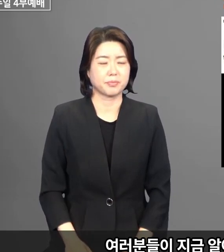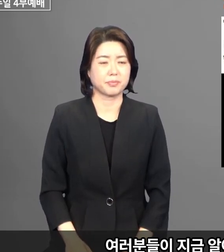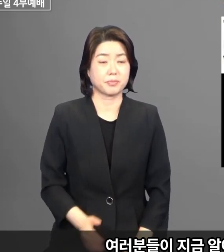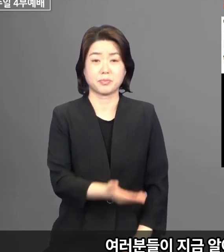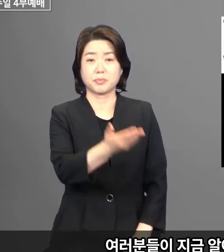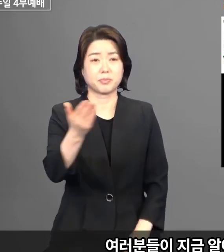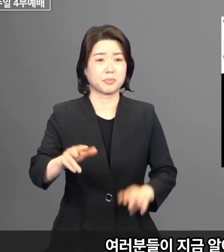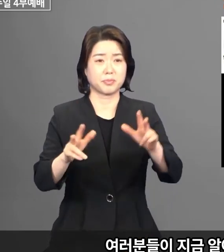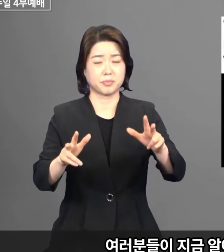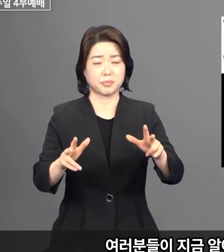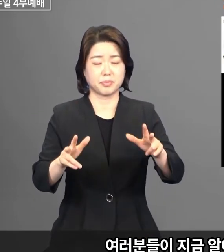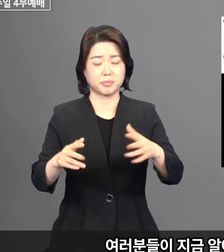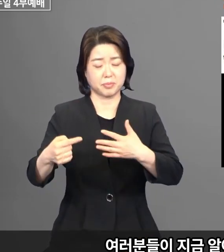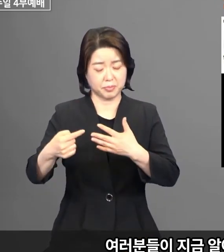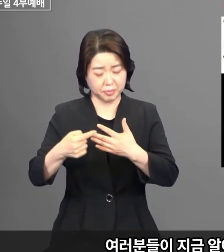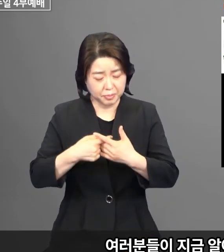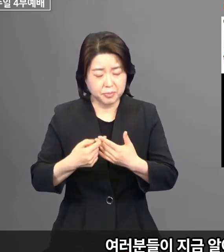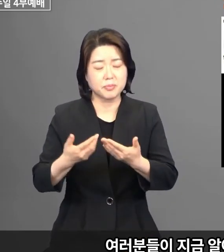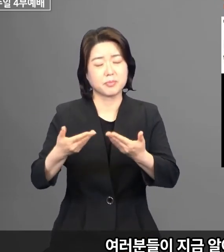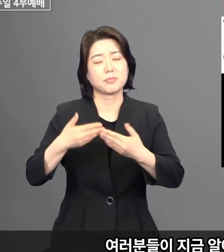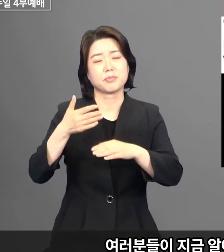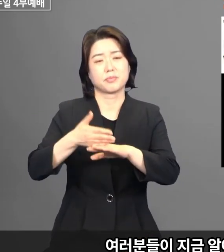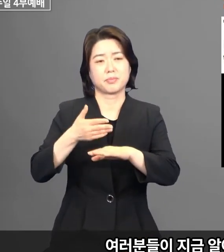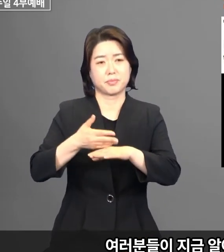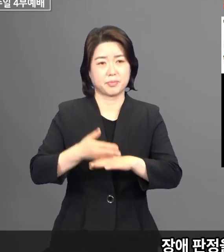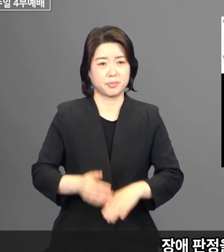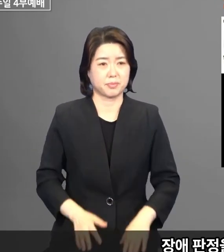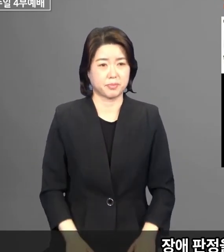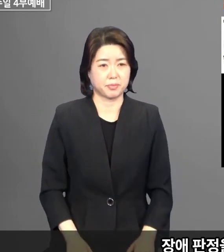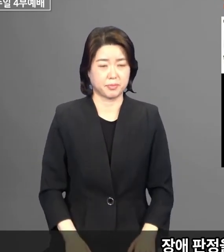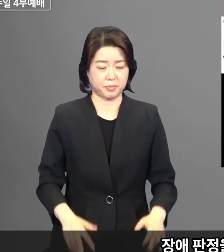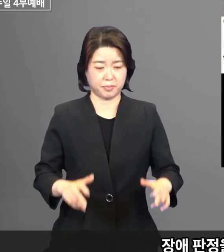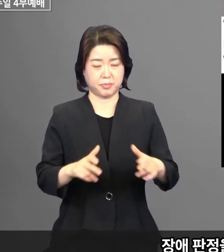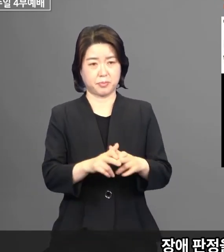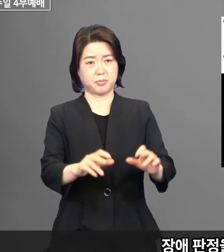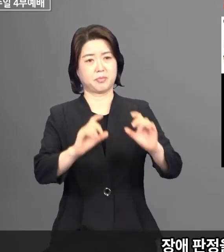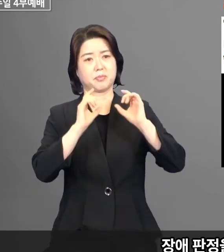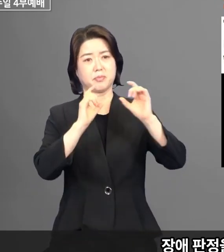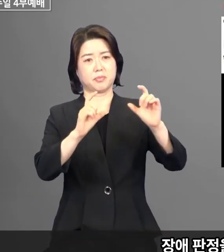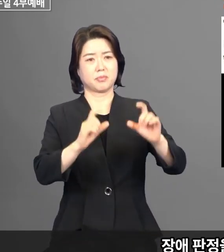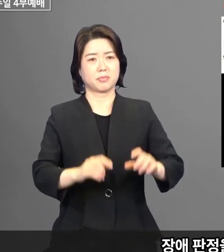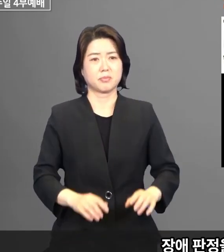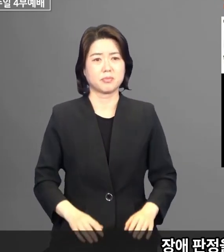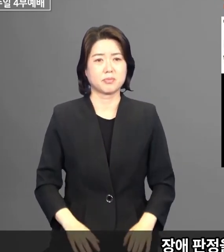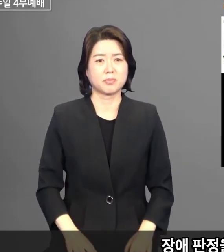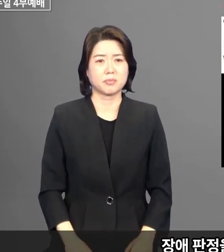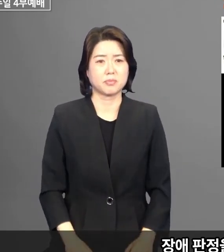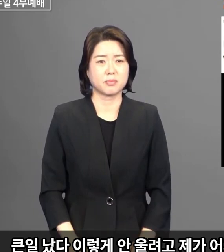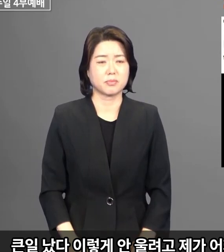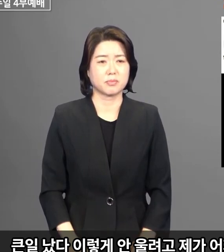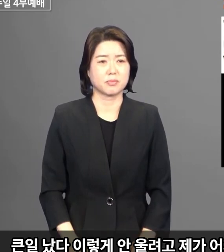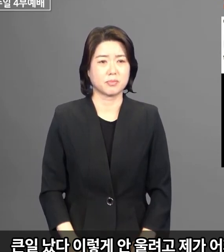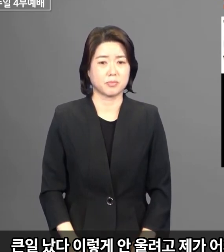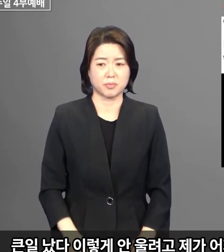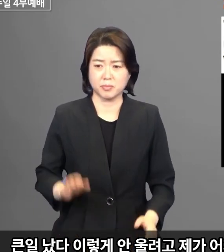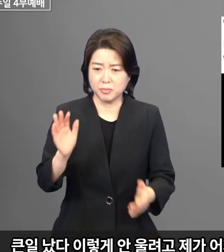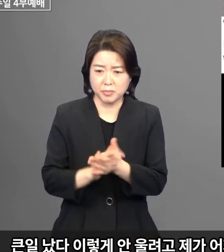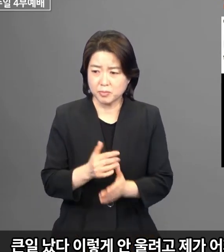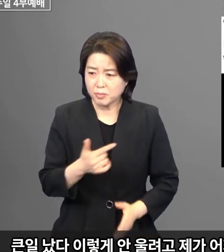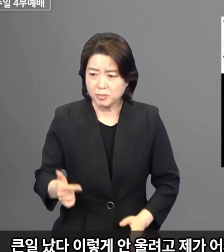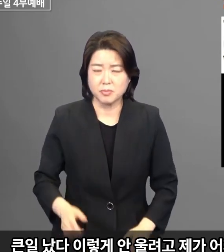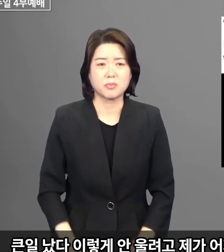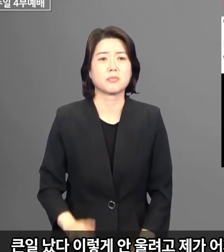여러분들이 지금 알아주셔서 감사합니다. 장애 판정을 받았어요. 큰일 났다.